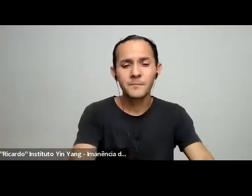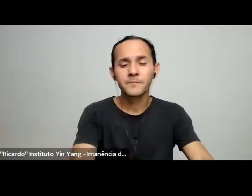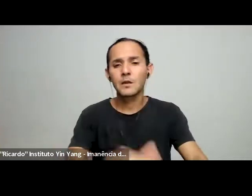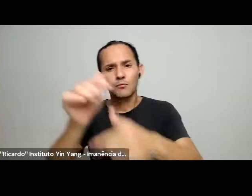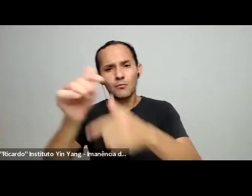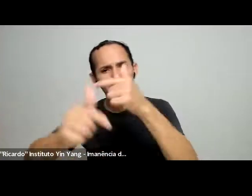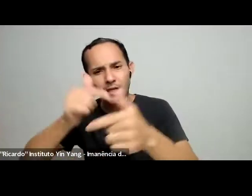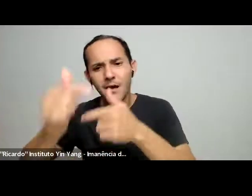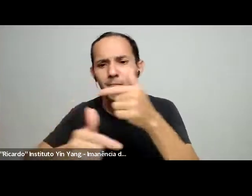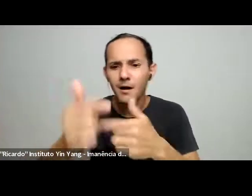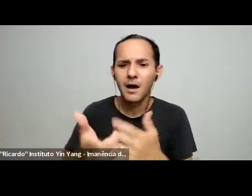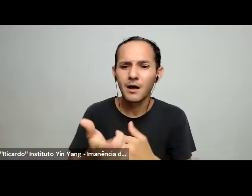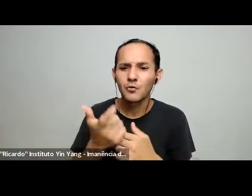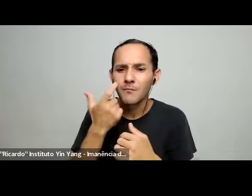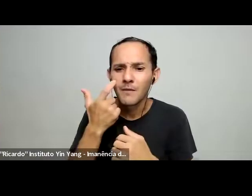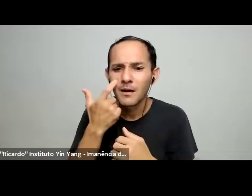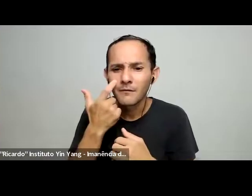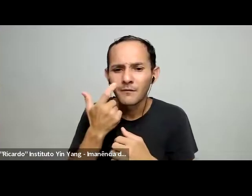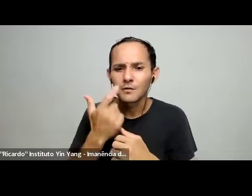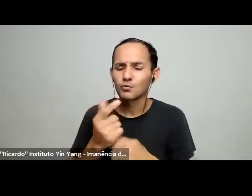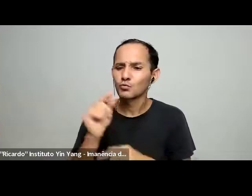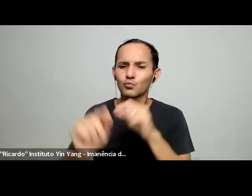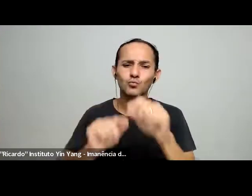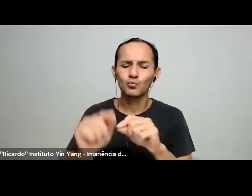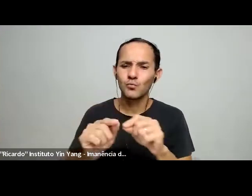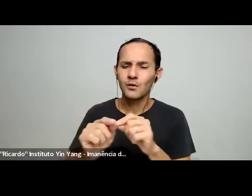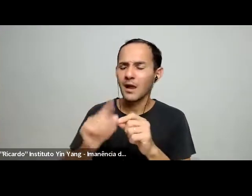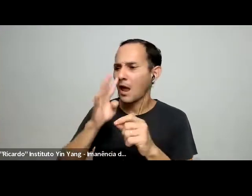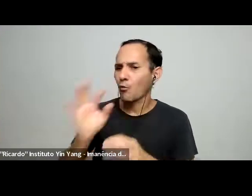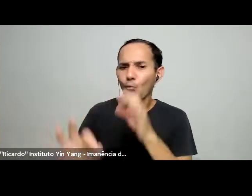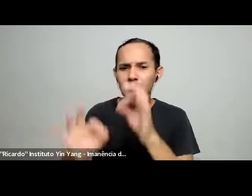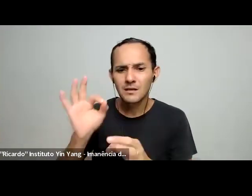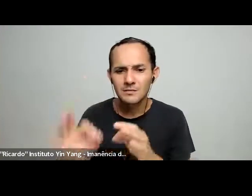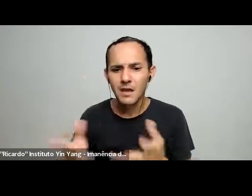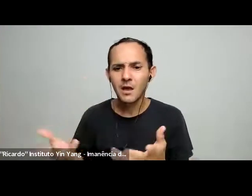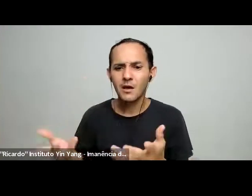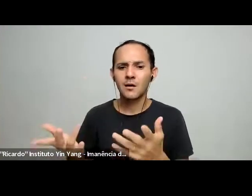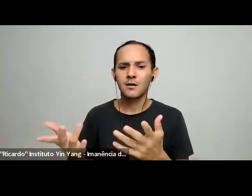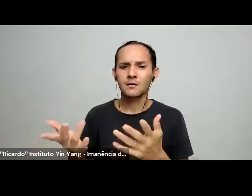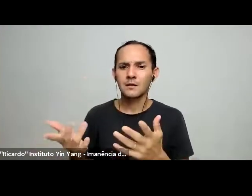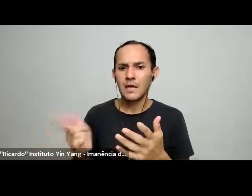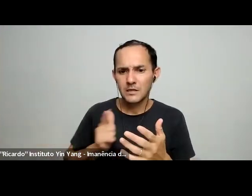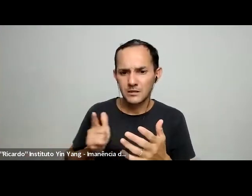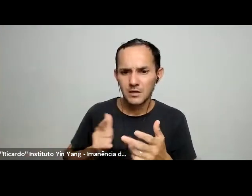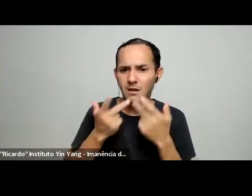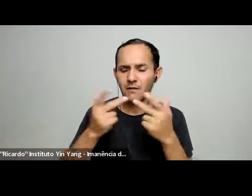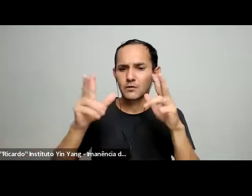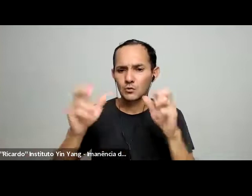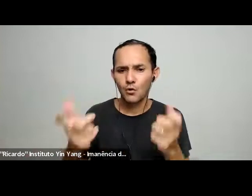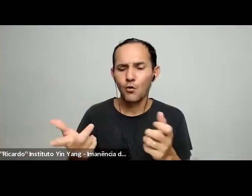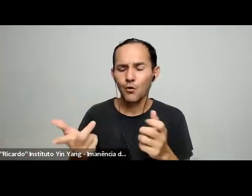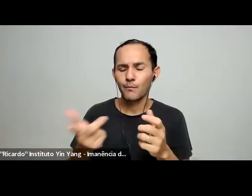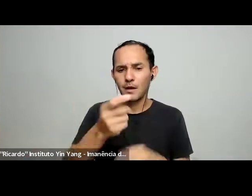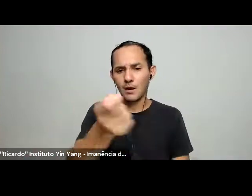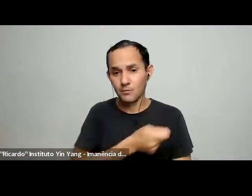casa, verificar, né, tudo que as acusações alarmavam a respeito e acusavam